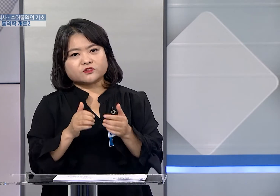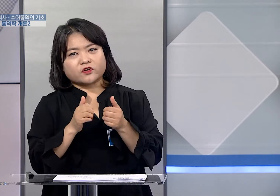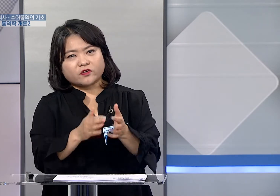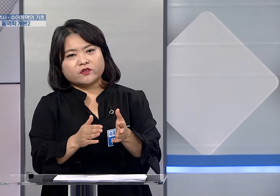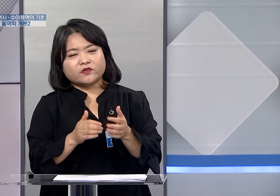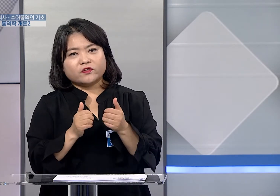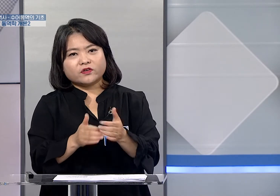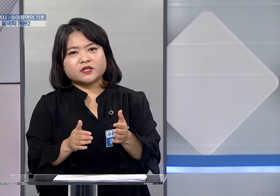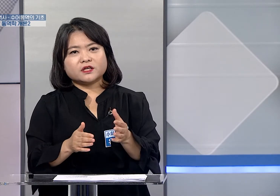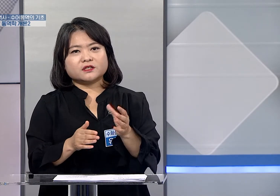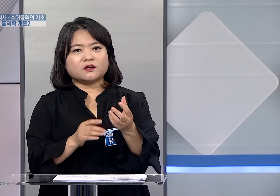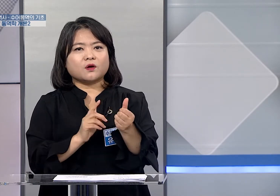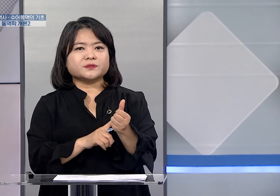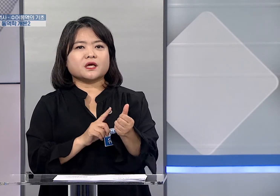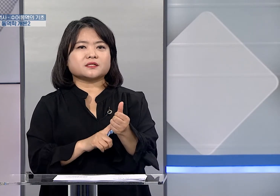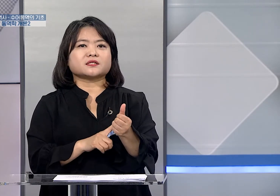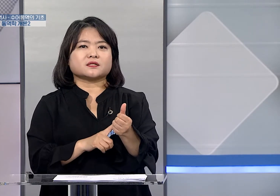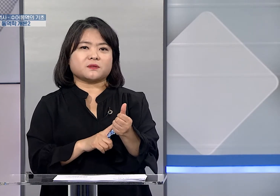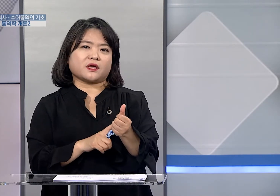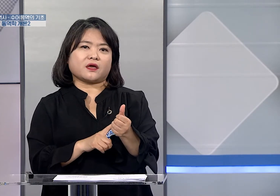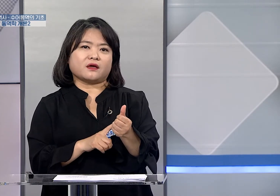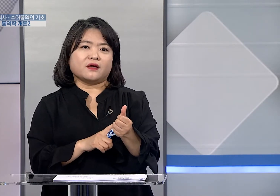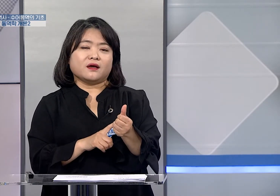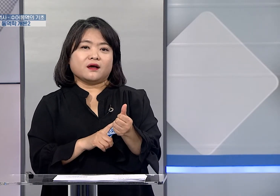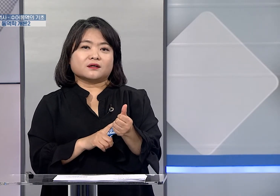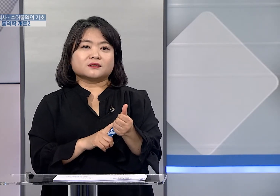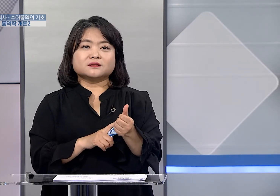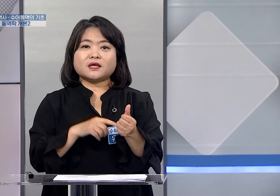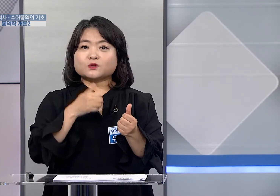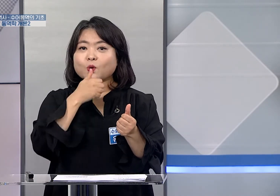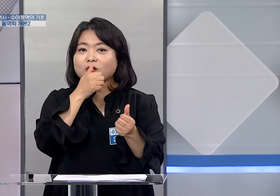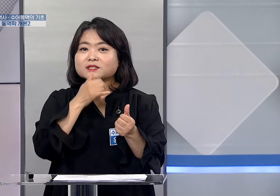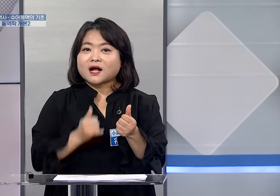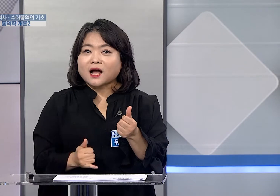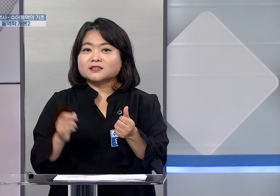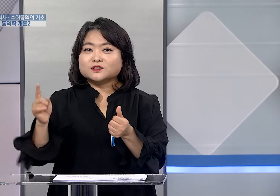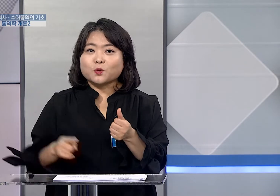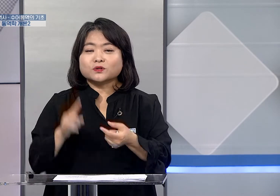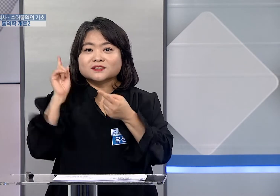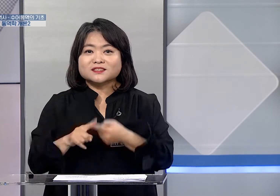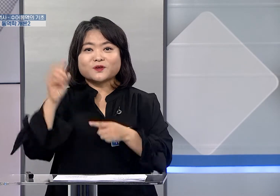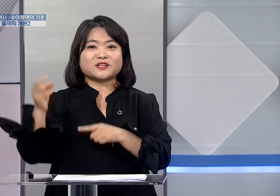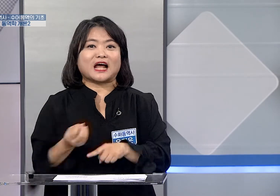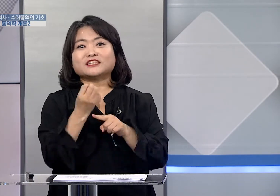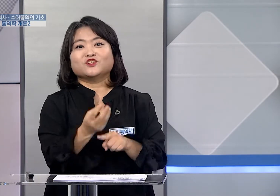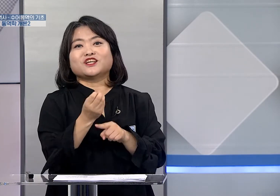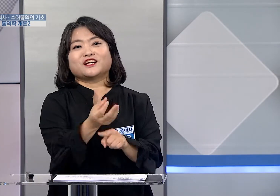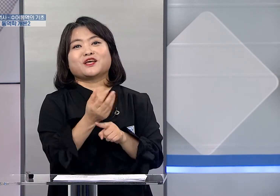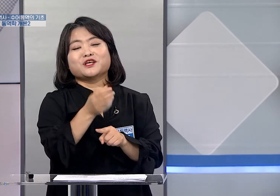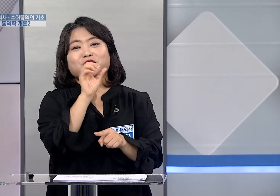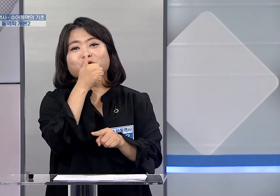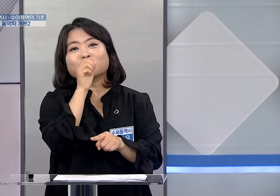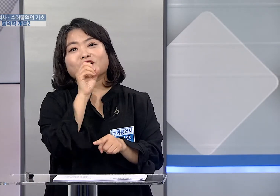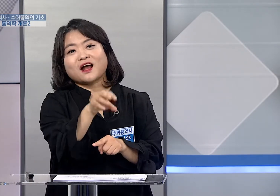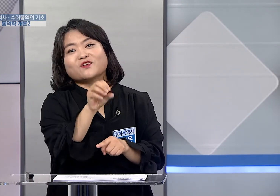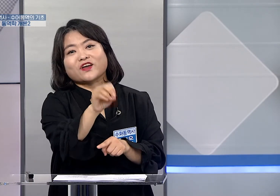했어요. 이 업체 사장님에게. 근데 통역사가 그 욕을 그대로 다 전달해 통역을 한 거예요.